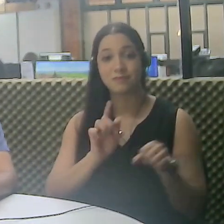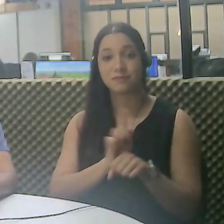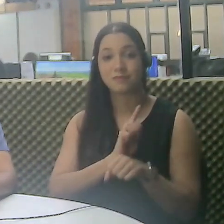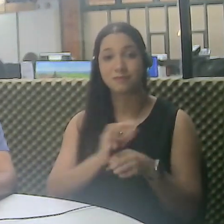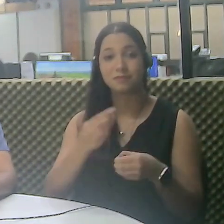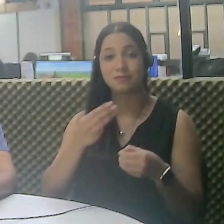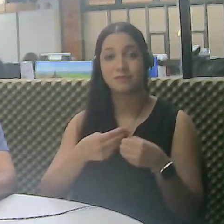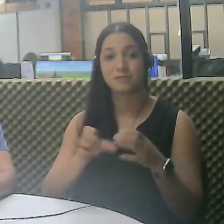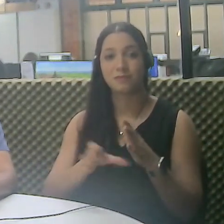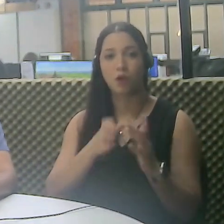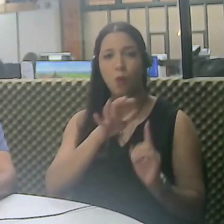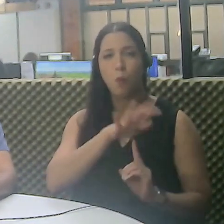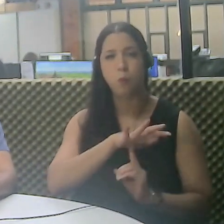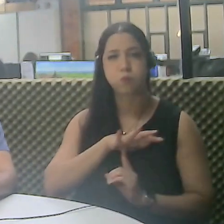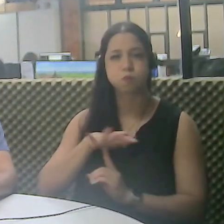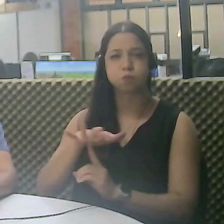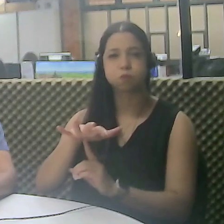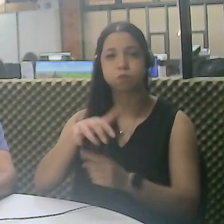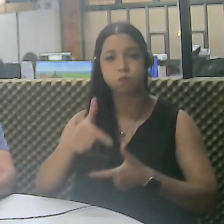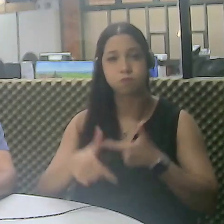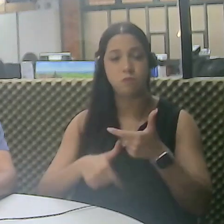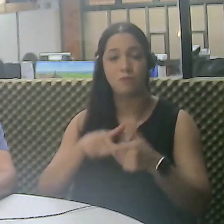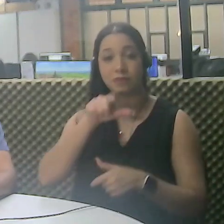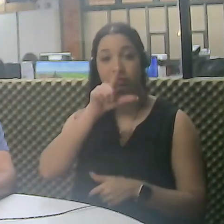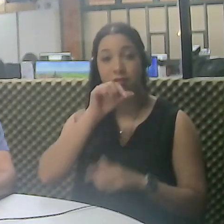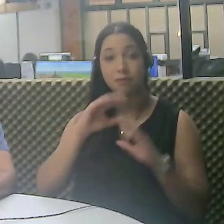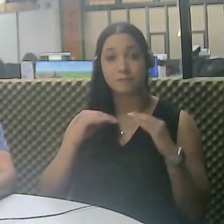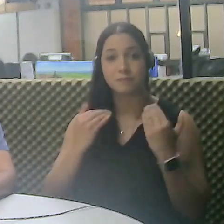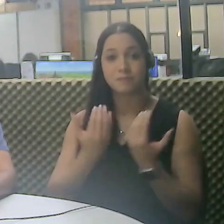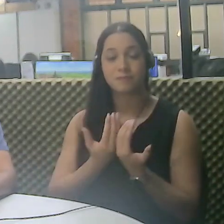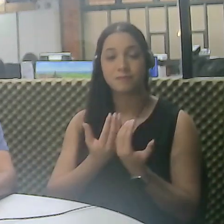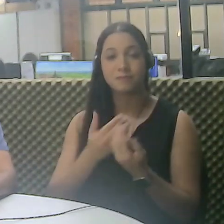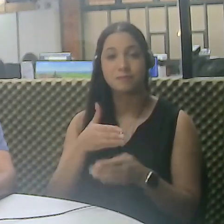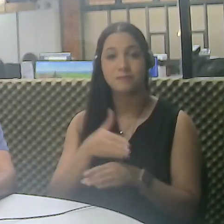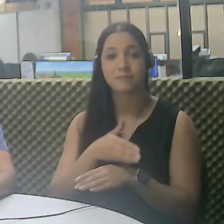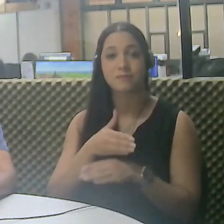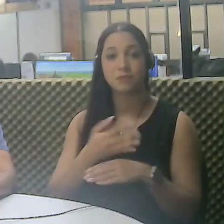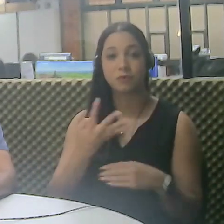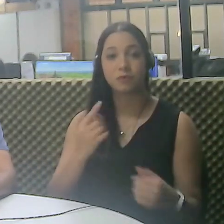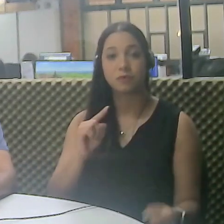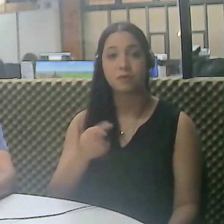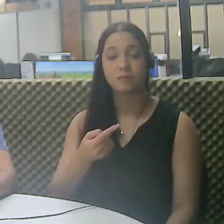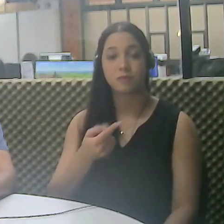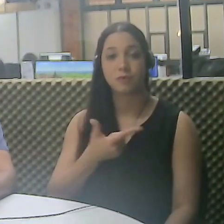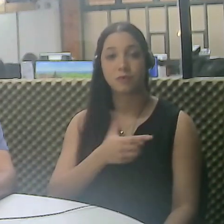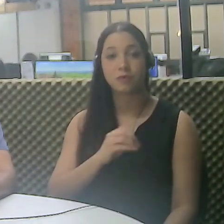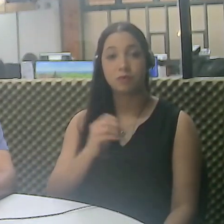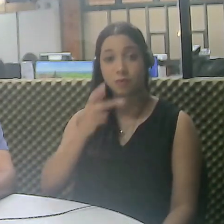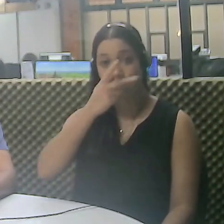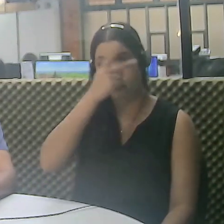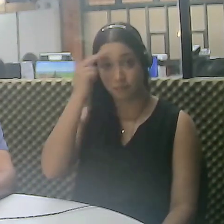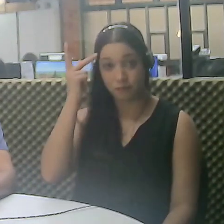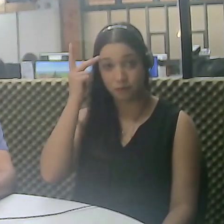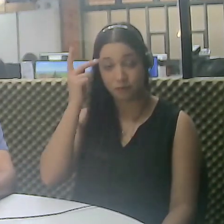realizou o primeiro mega-feirão de empregos na Arena Sabiazinho, com a participação de 4.200 trabalhadores